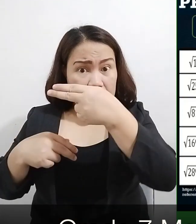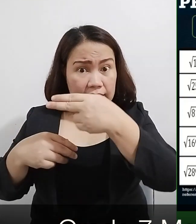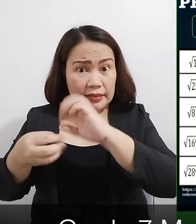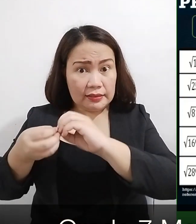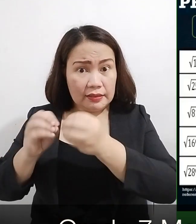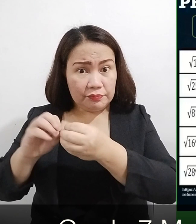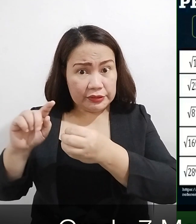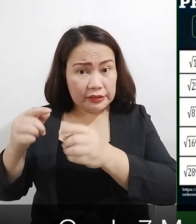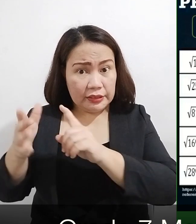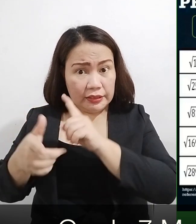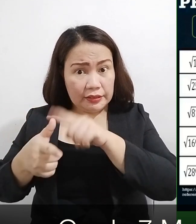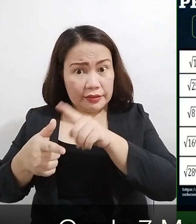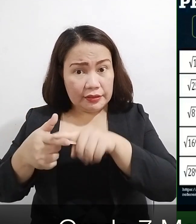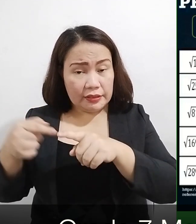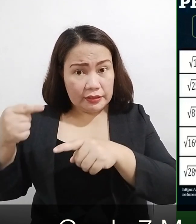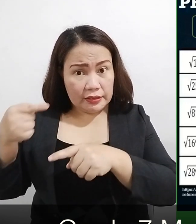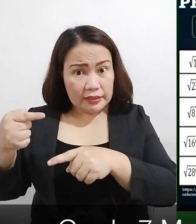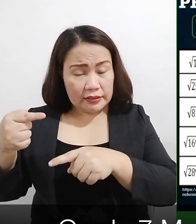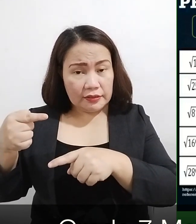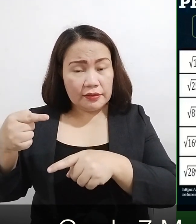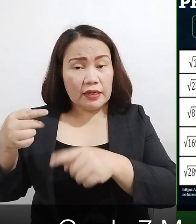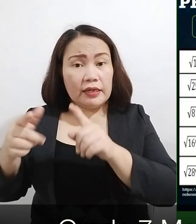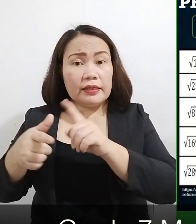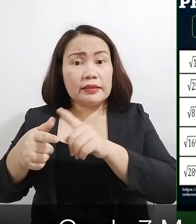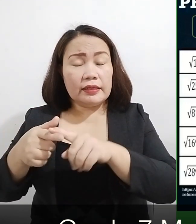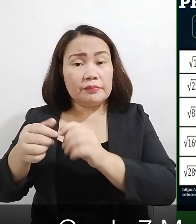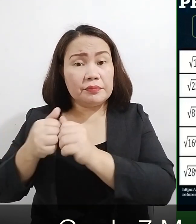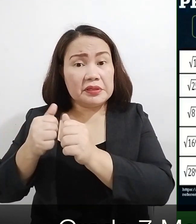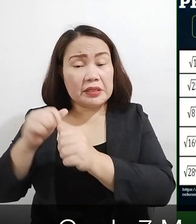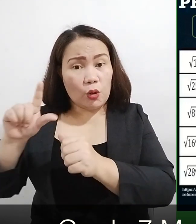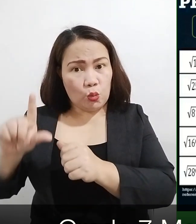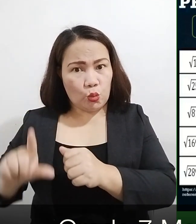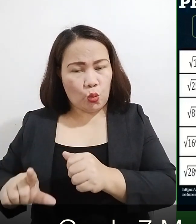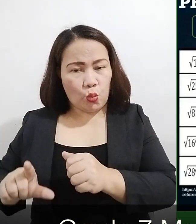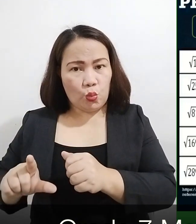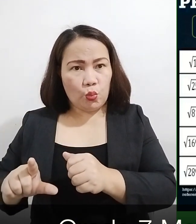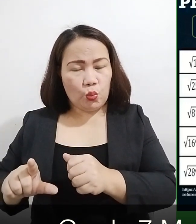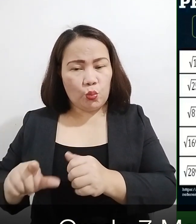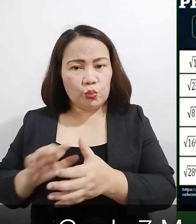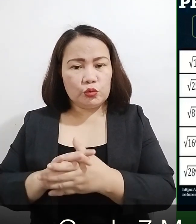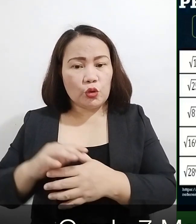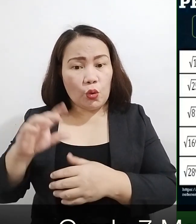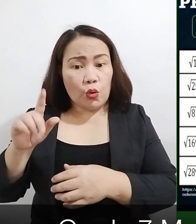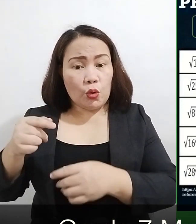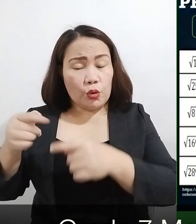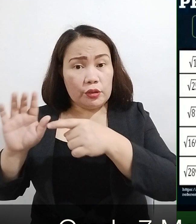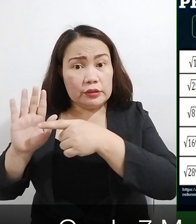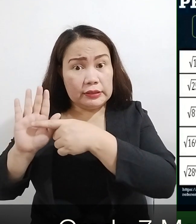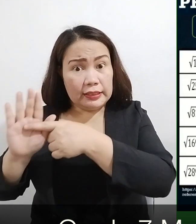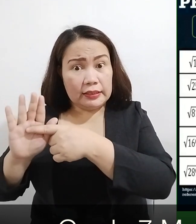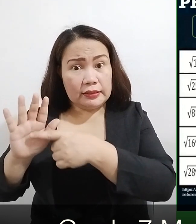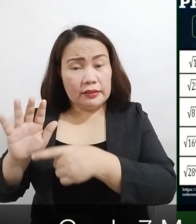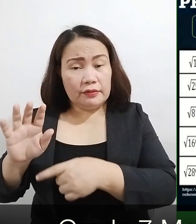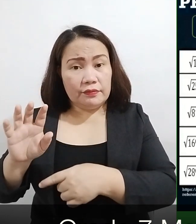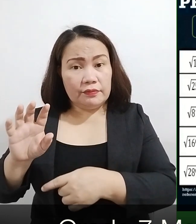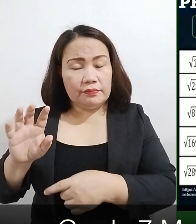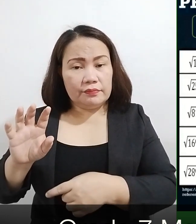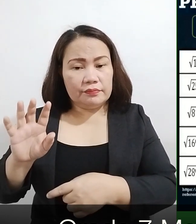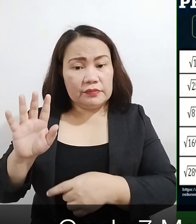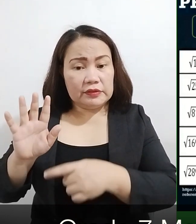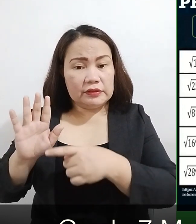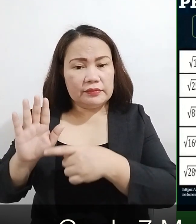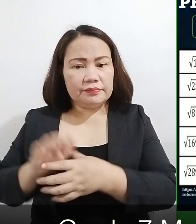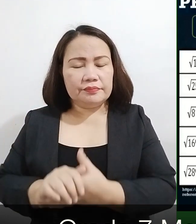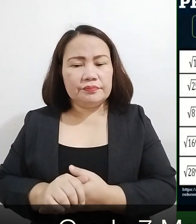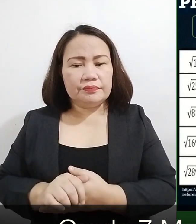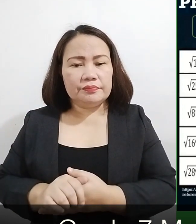mababa yung value niya. Tapos, mas baba yung number, mas mataas ang value kapag negative. Okay? So, baliktad tayo